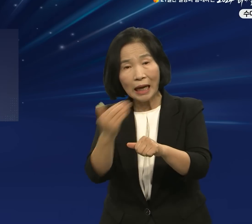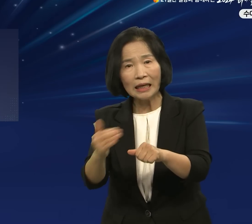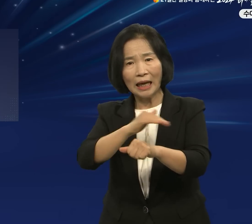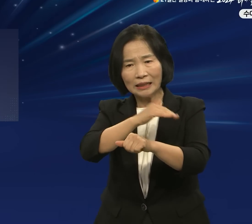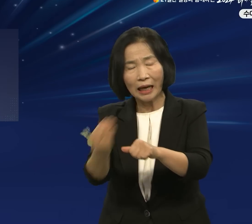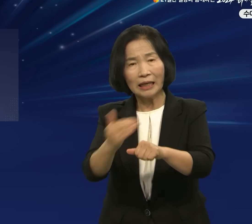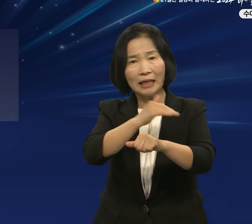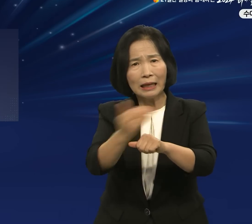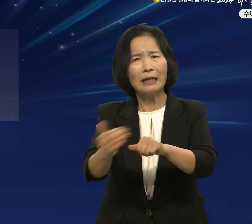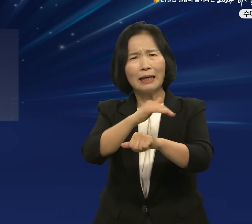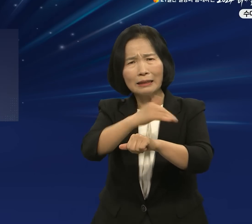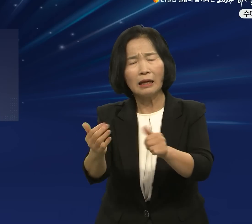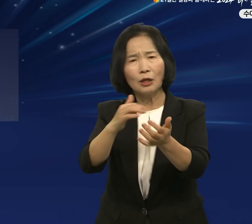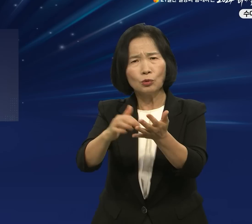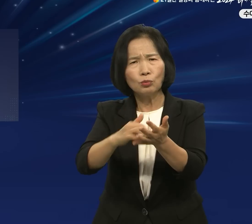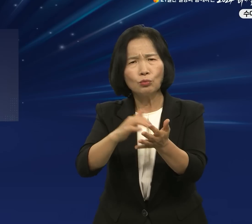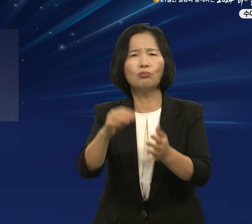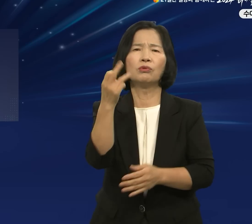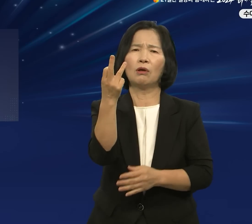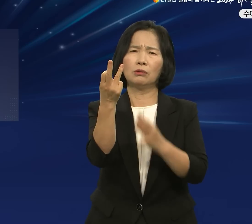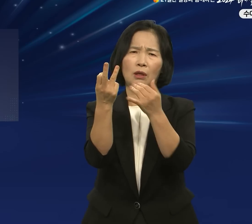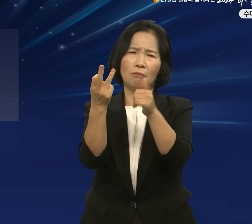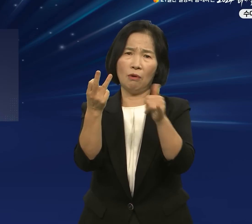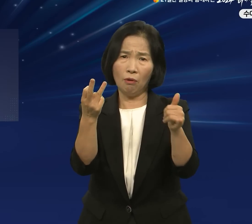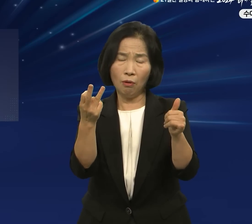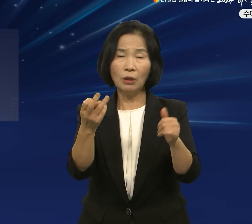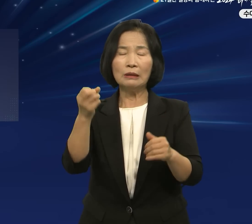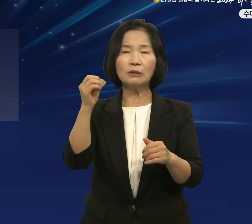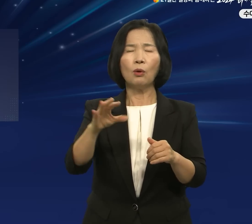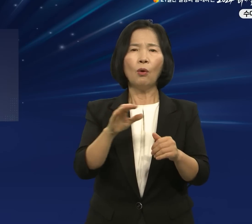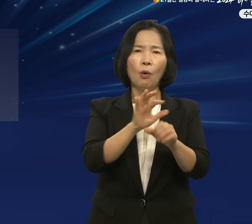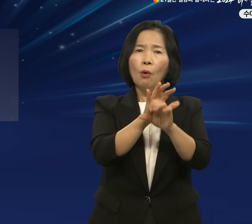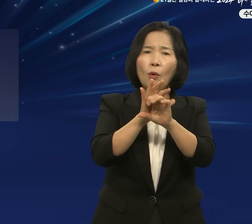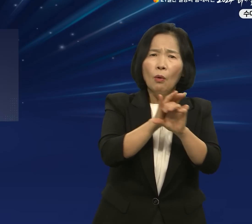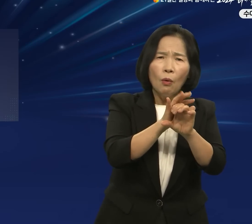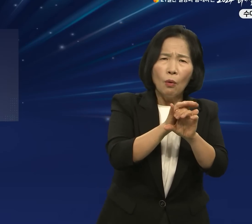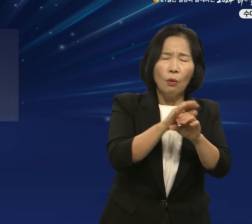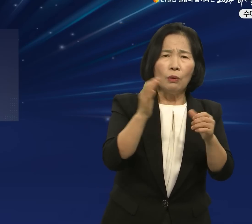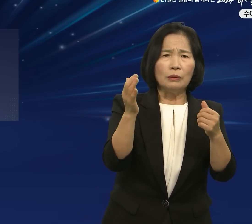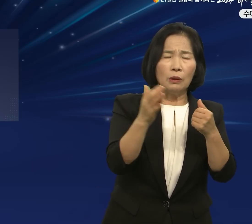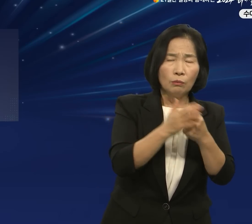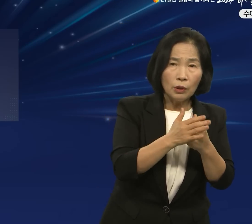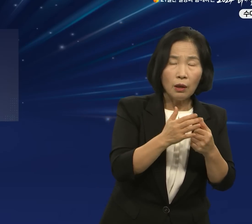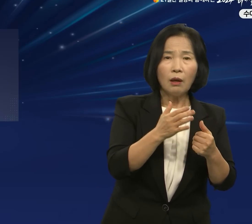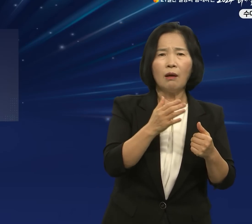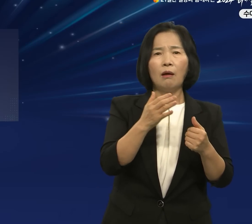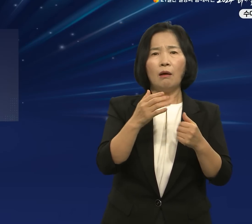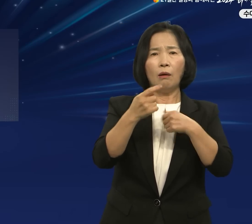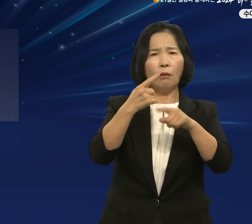또 코로나를 지나면서 연로하셔서 교회에 출석하지 못하고